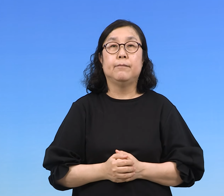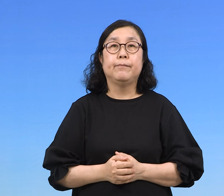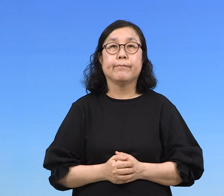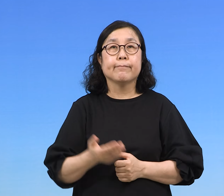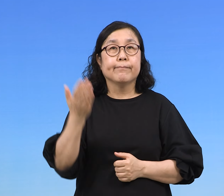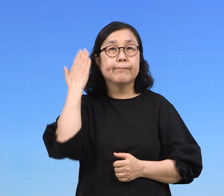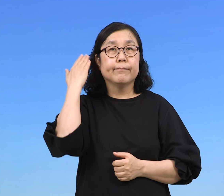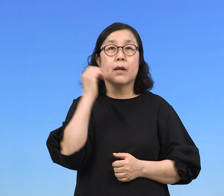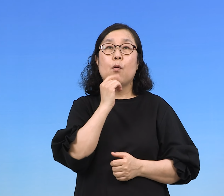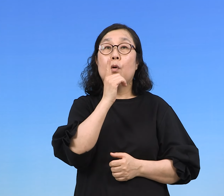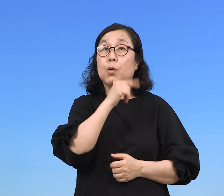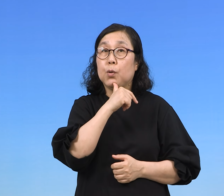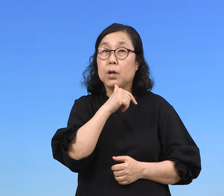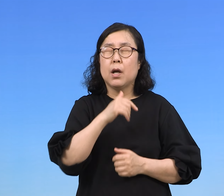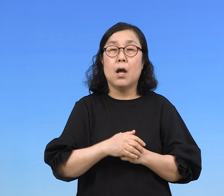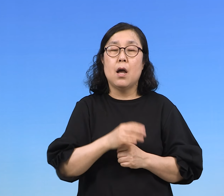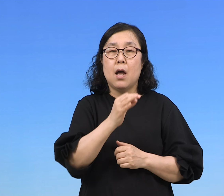제가 지난 월요일 날